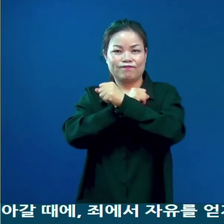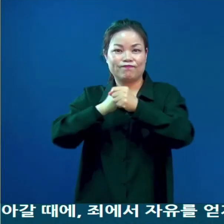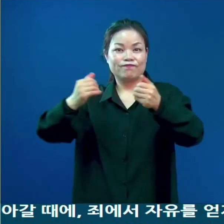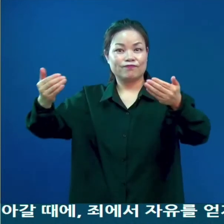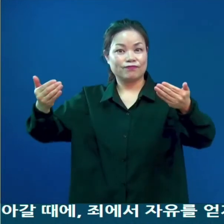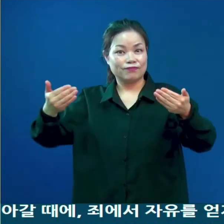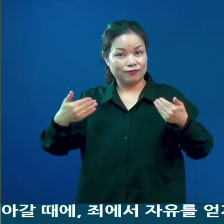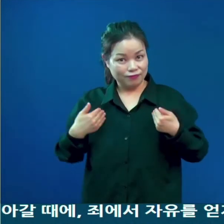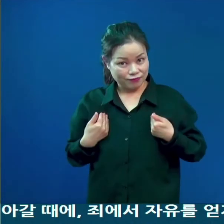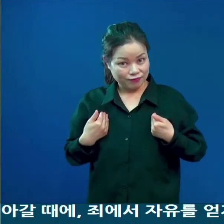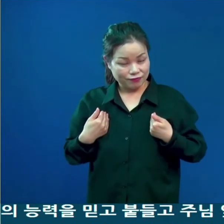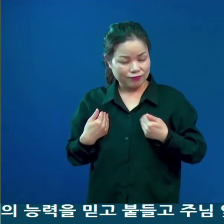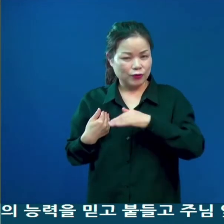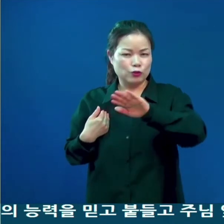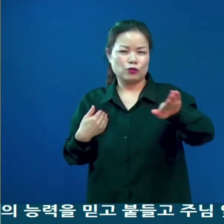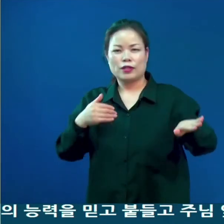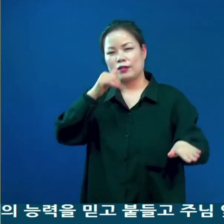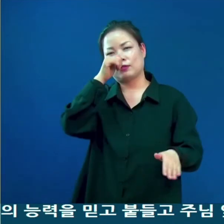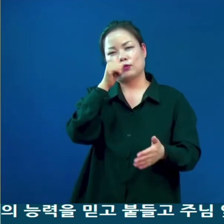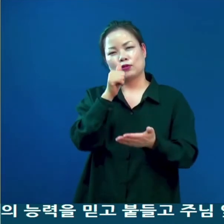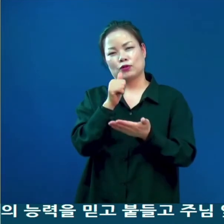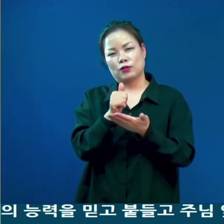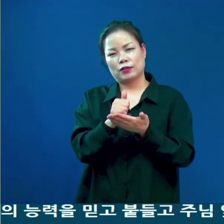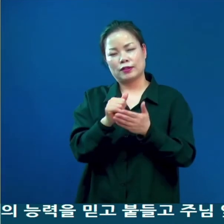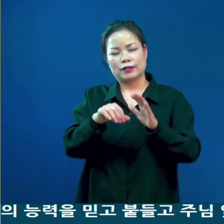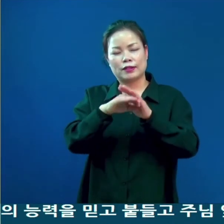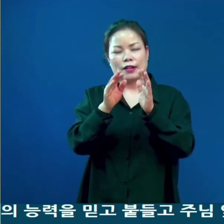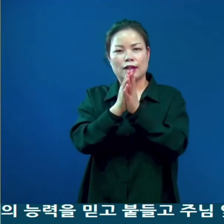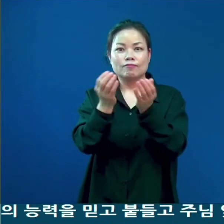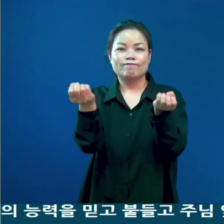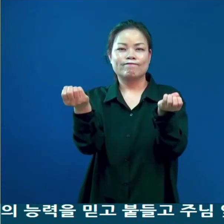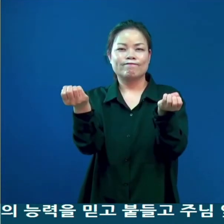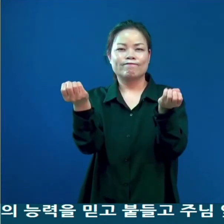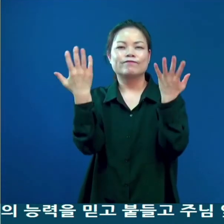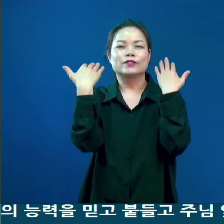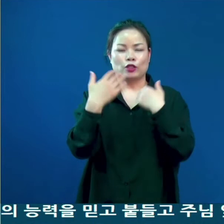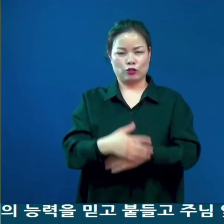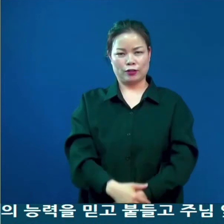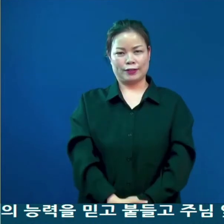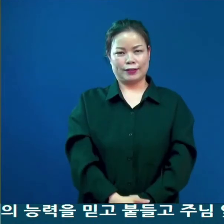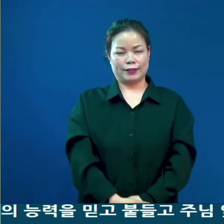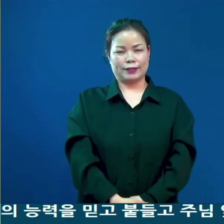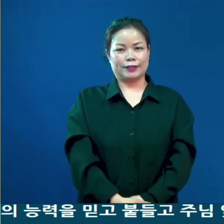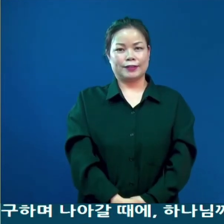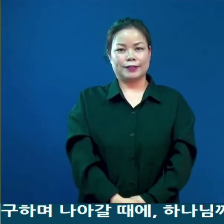사하시고 우리의 죄를 다 잊어주시는 겁니다.